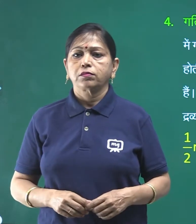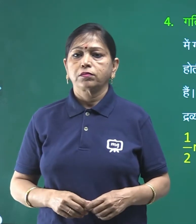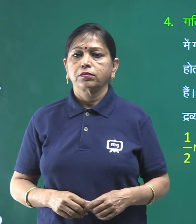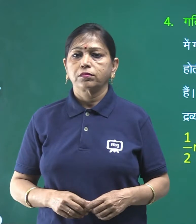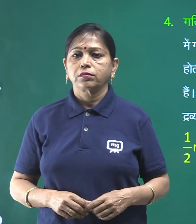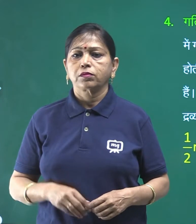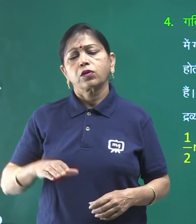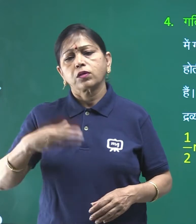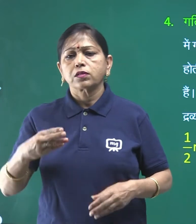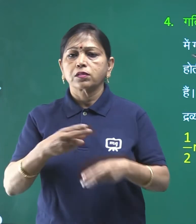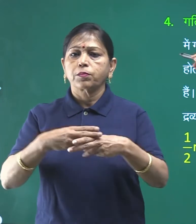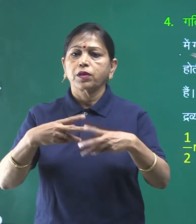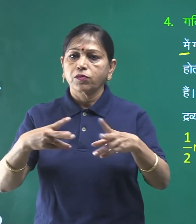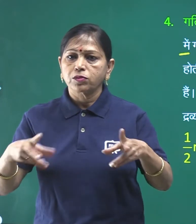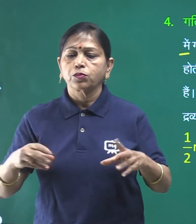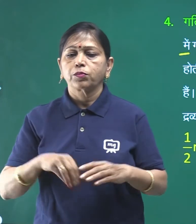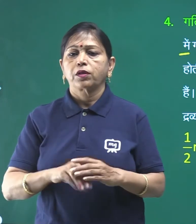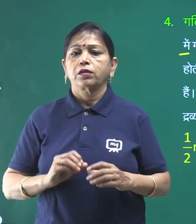किसी भी वस्तु में